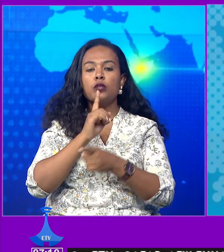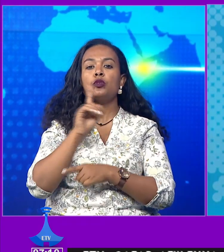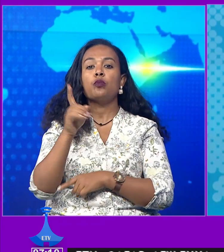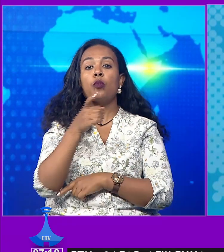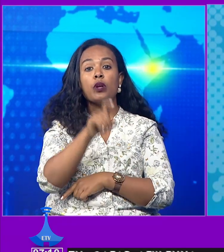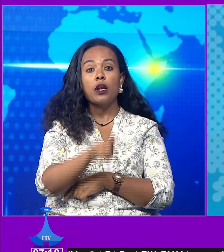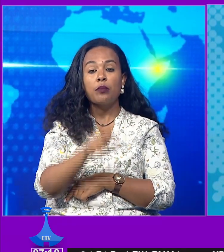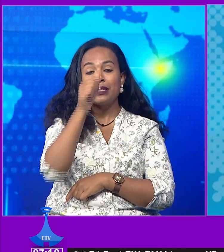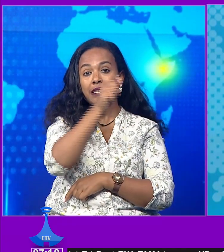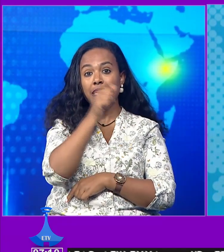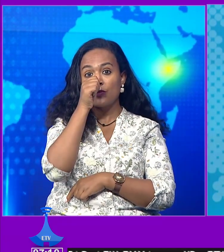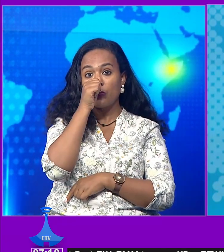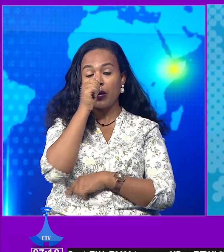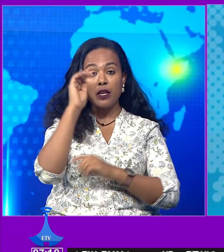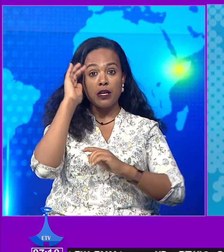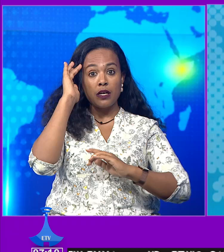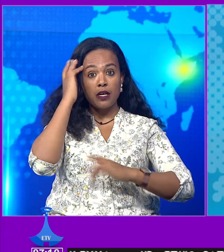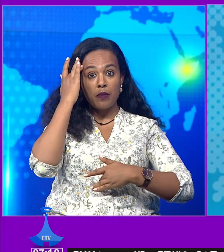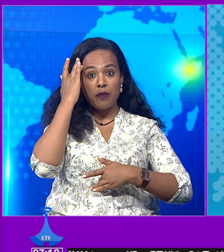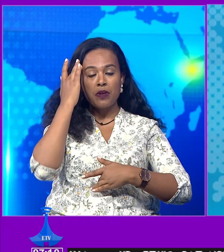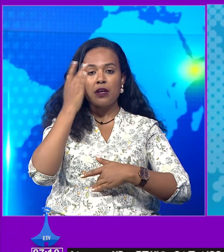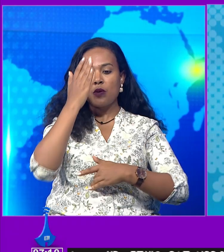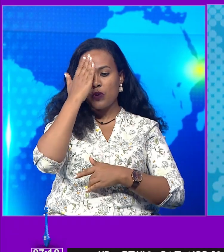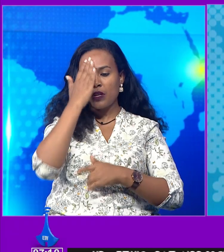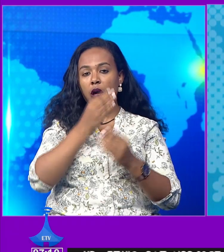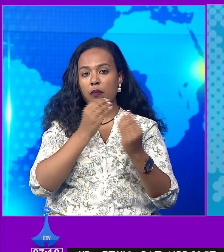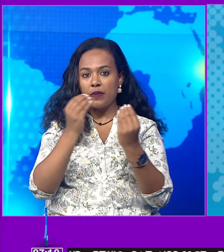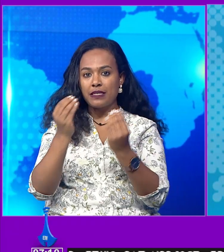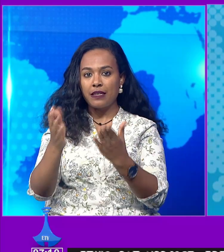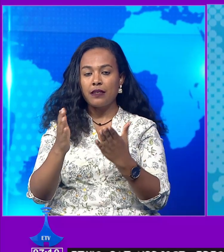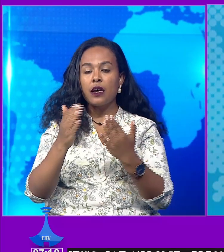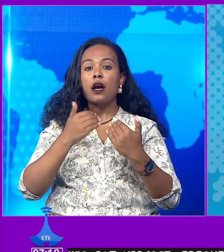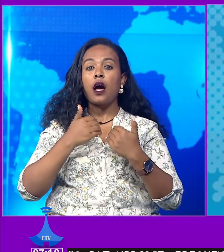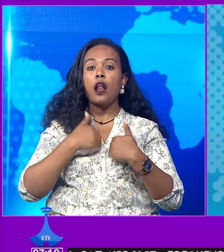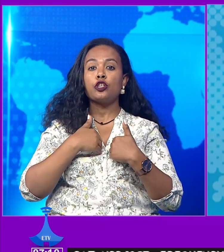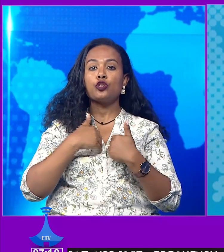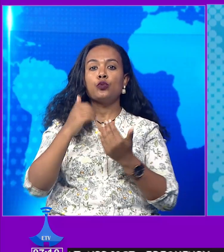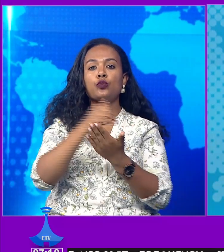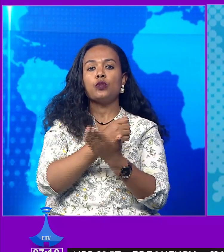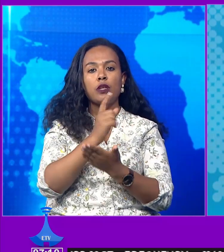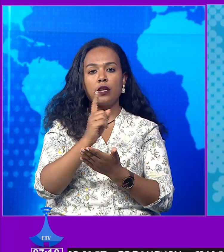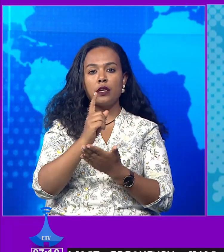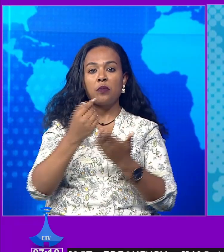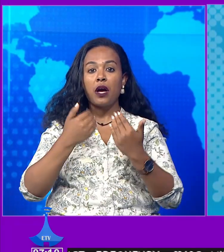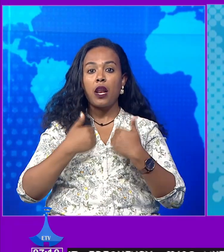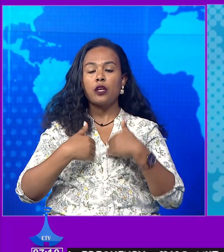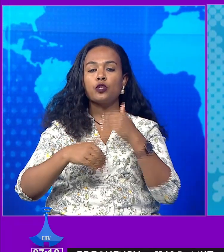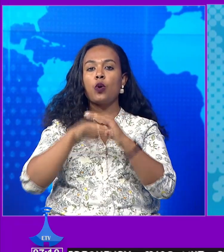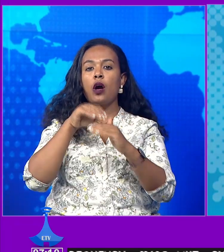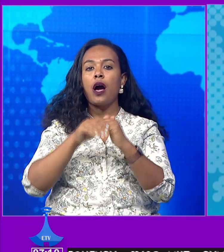ያለበት? የኢትዮጵያን ህመም ሪኮግናይዝ ወይቁና በመስጠት ካላቸው እንውሰድ አይደለም ካላቸው አክሰስ ቱ